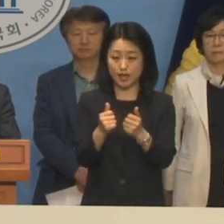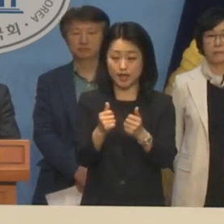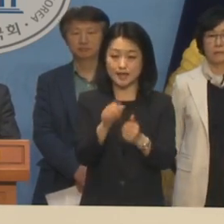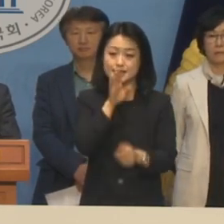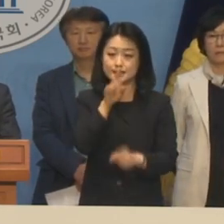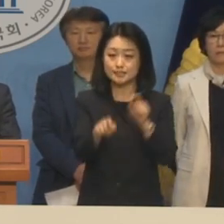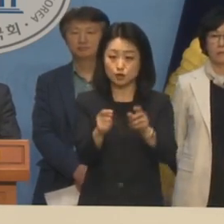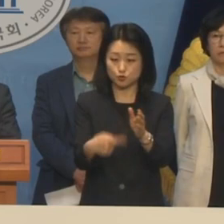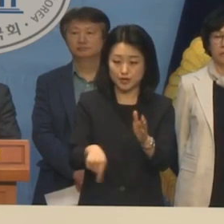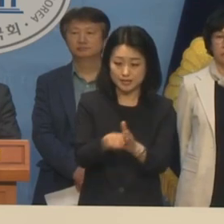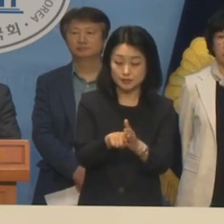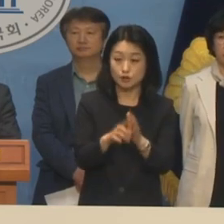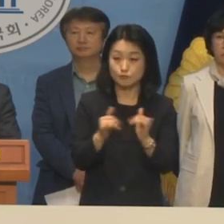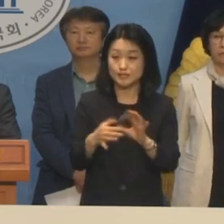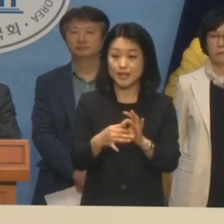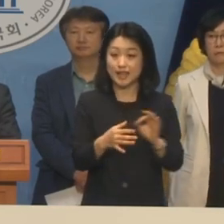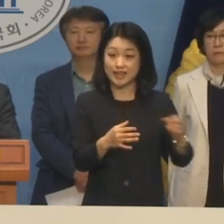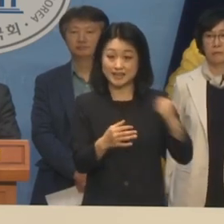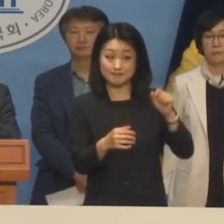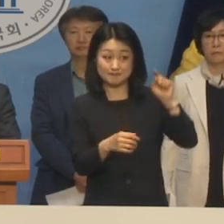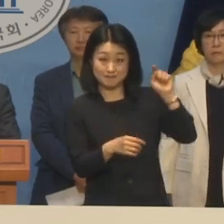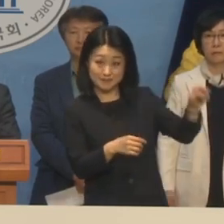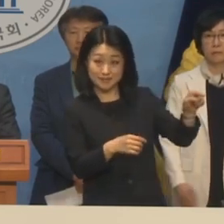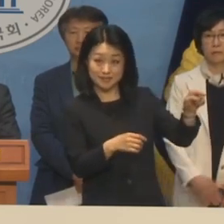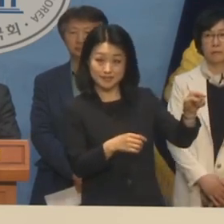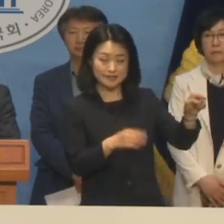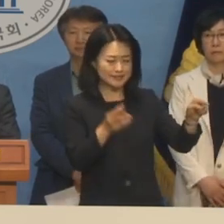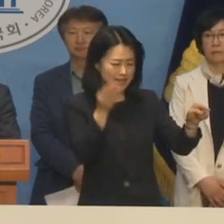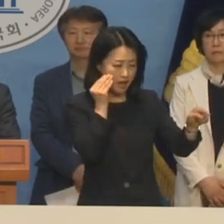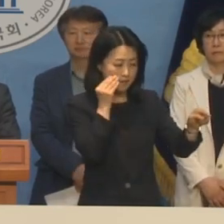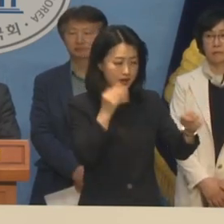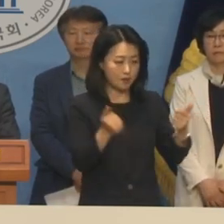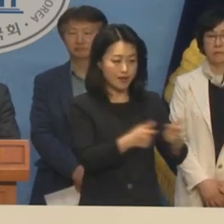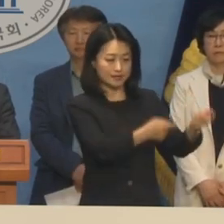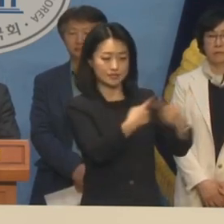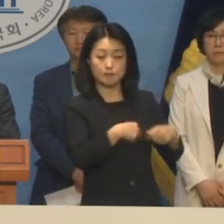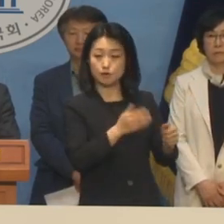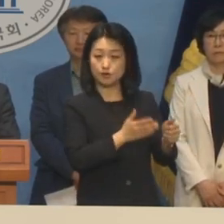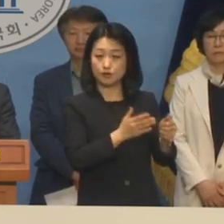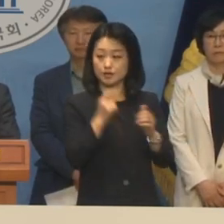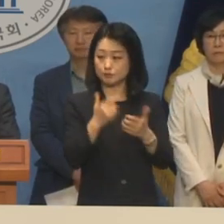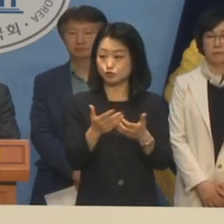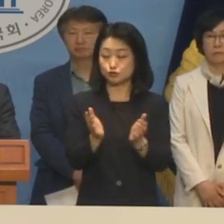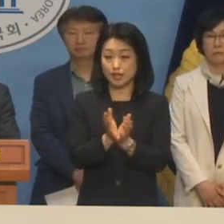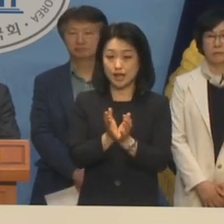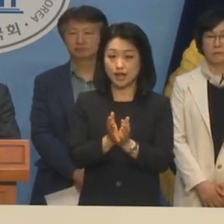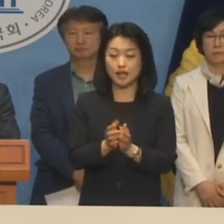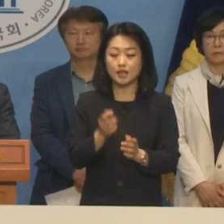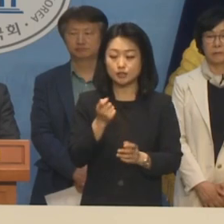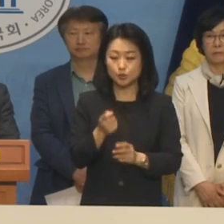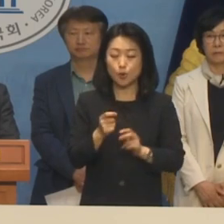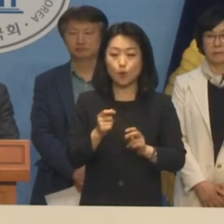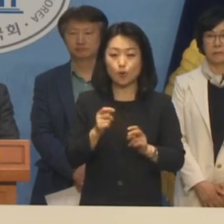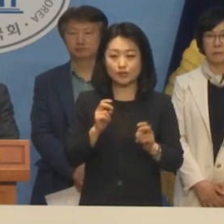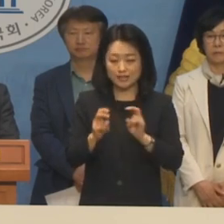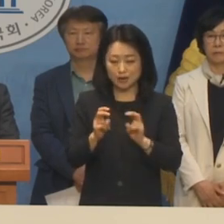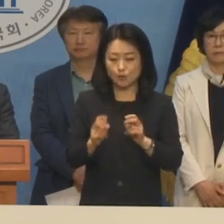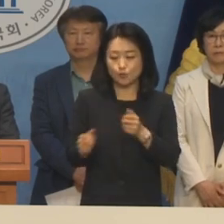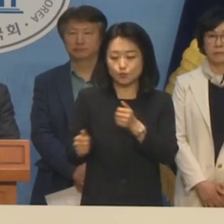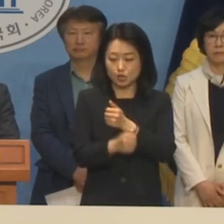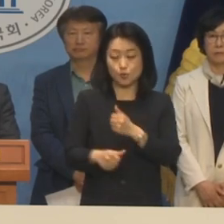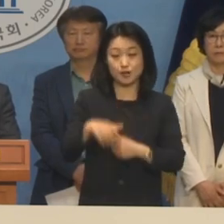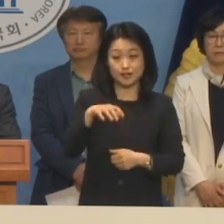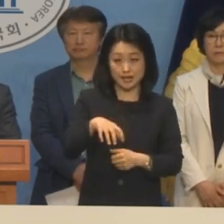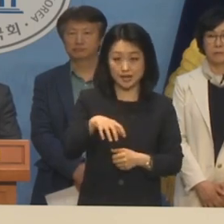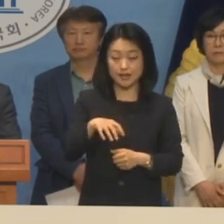수 있도록 국민의힘의 동참을 촉구합니다. 저희 더불어민주당 소상공인위원회는 가맹사업법